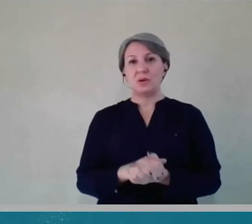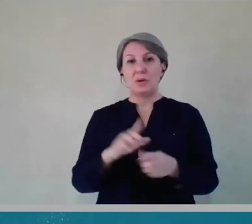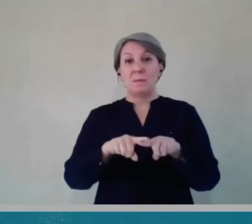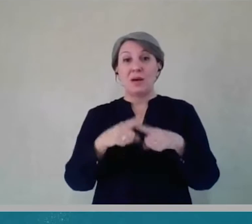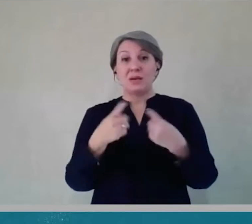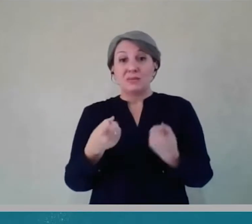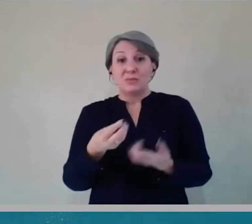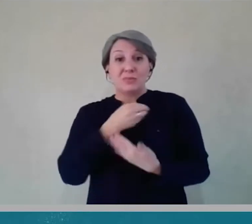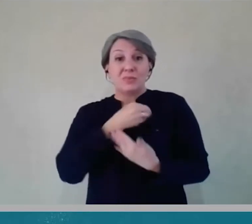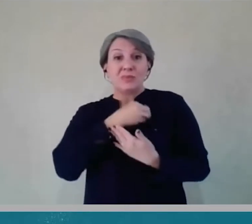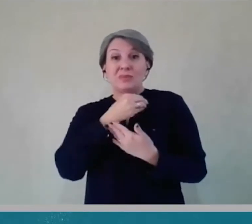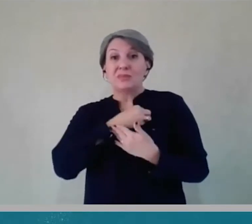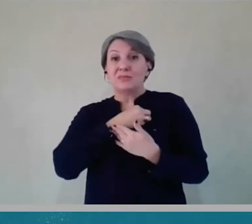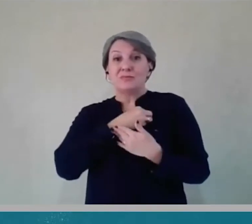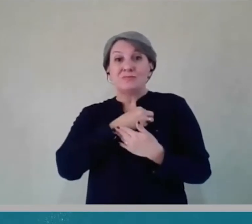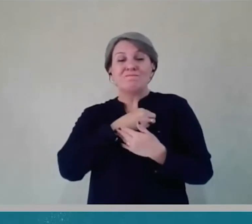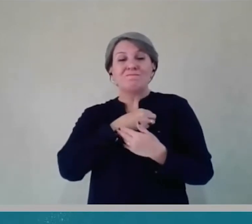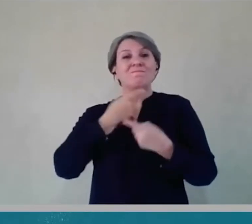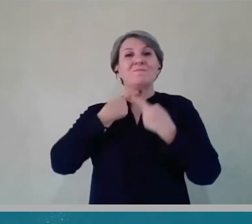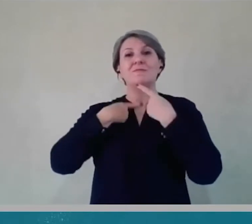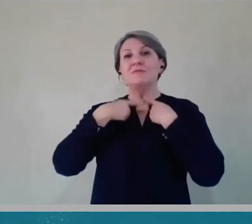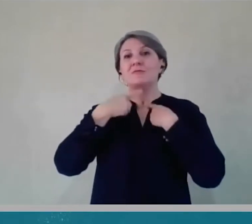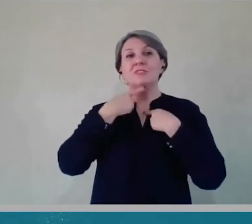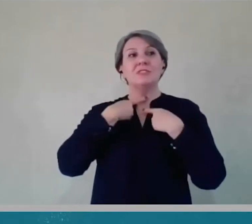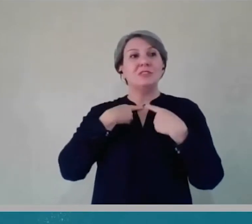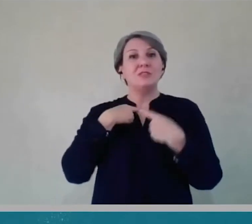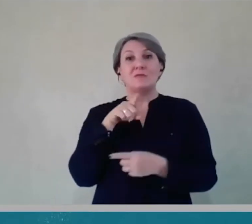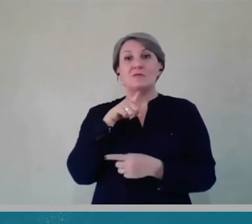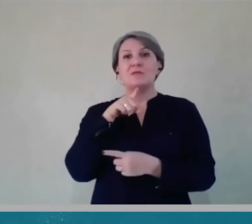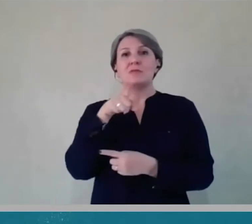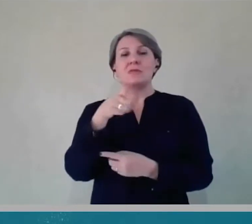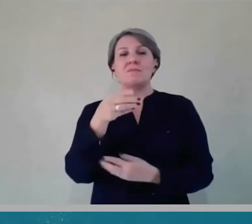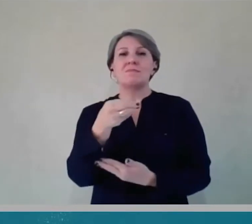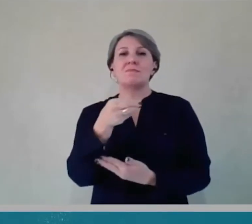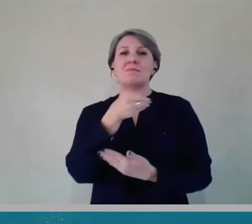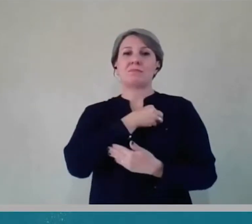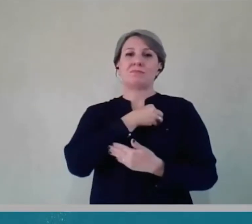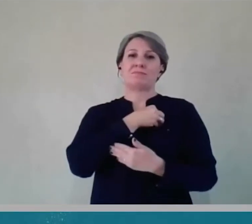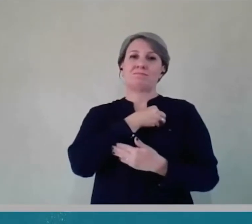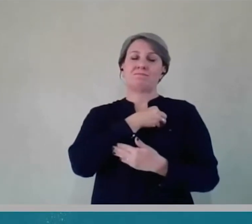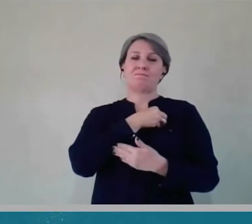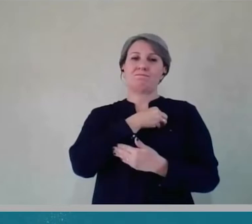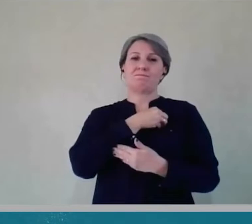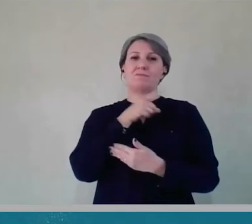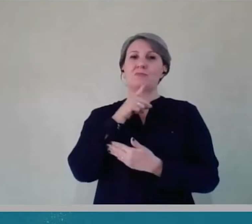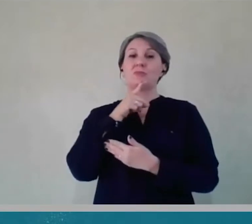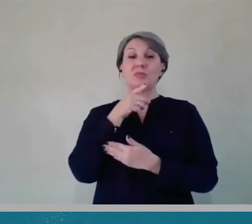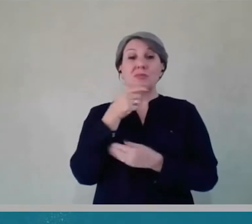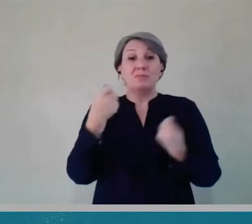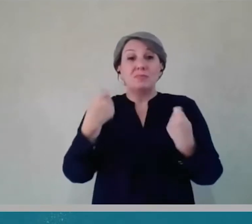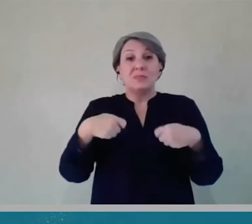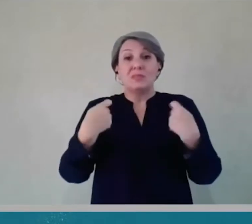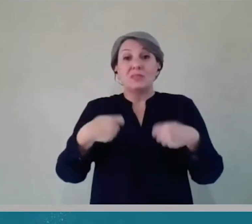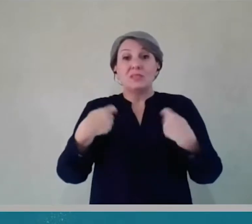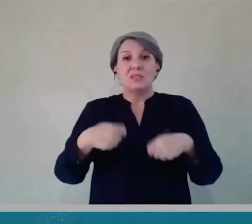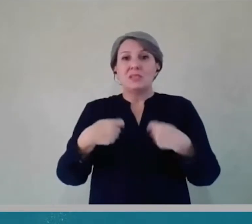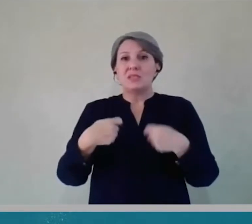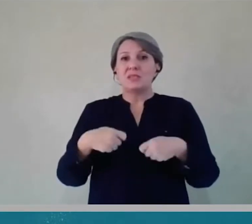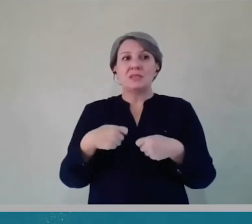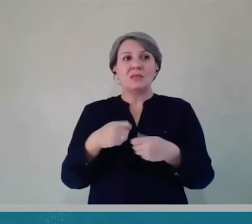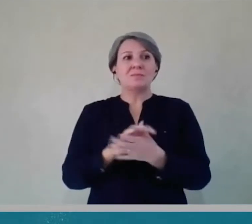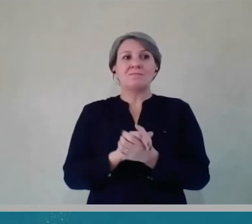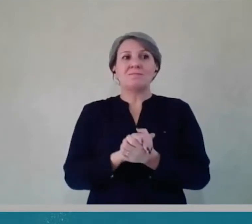Então, mas a ti cumpre dominá-lo. Quer dizer, você pode dominar. Então